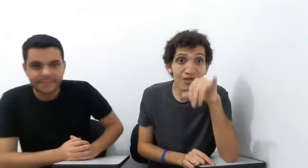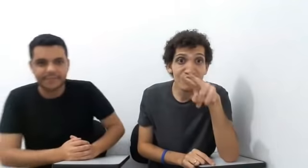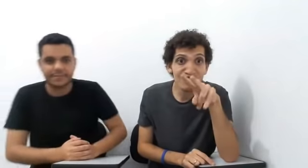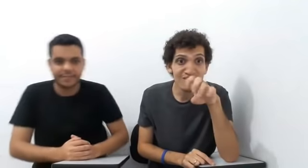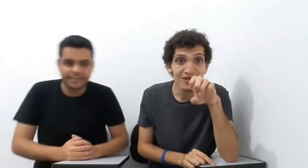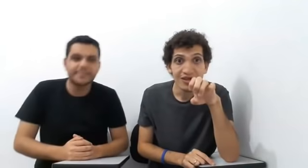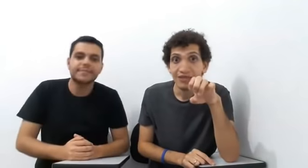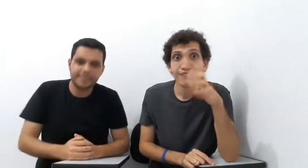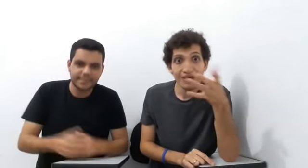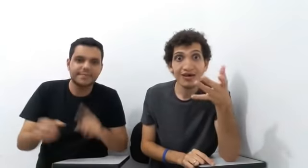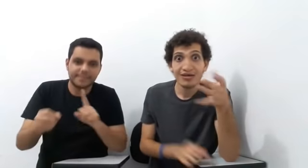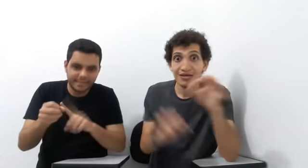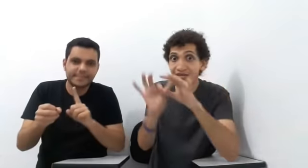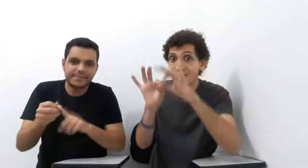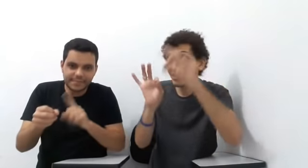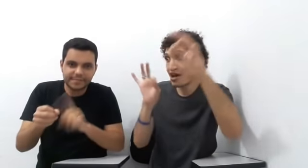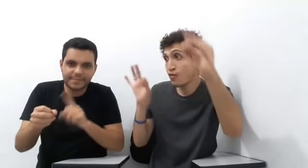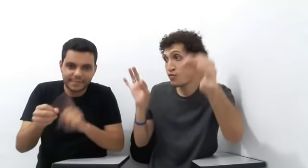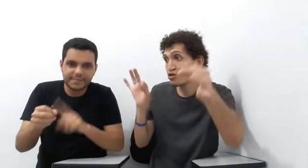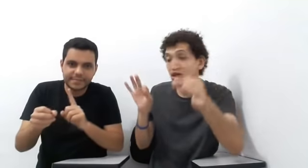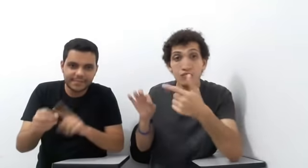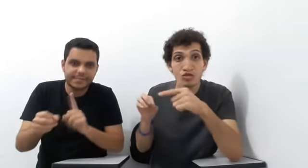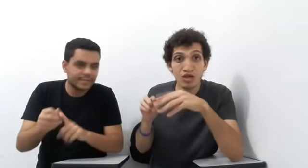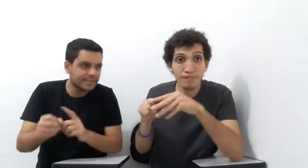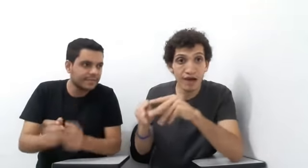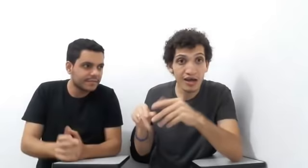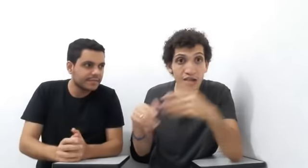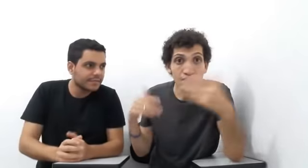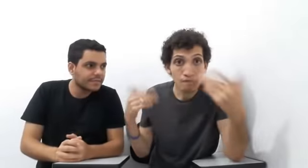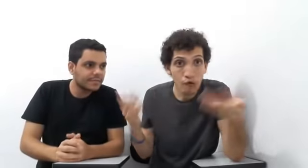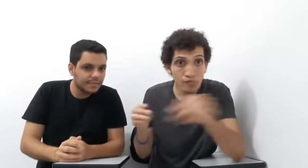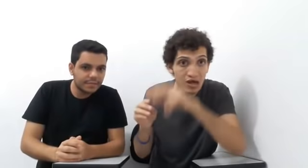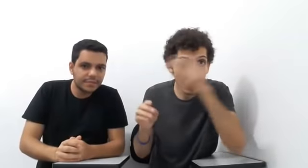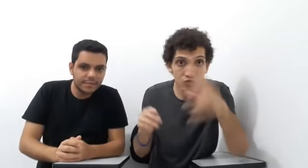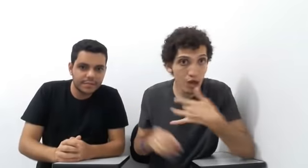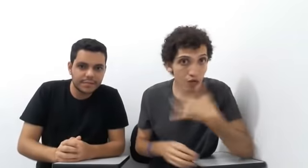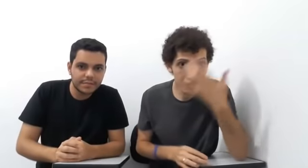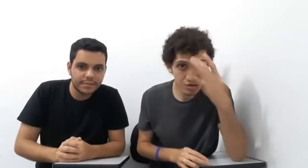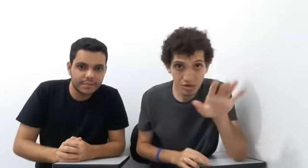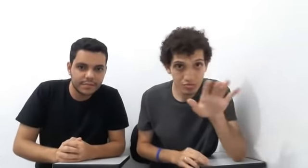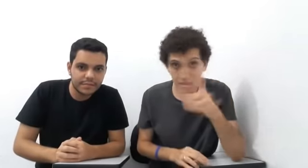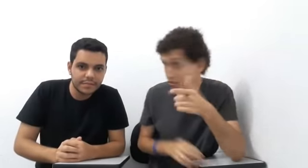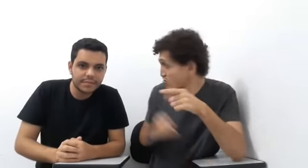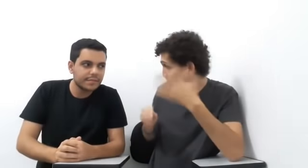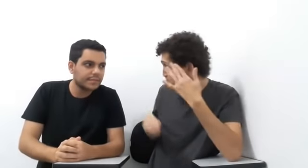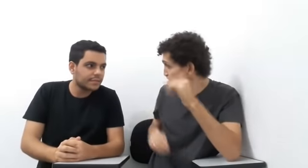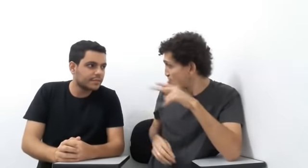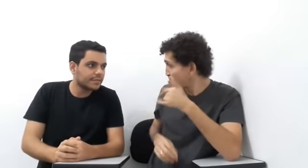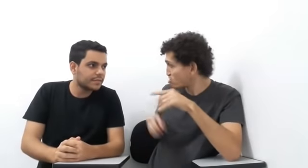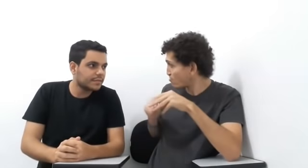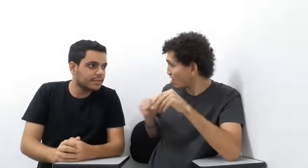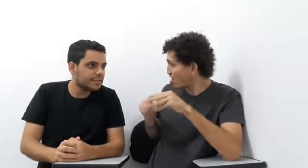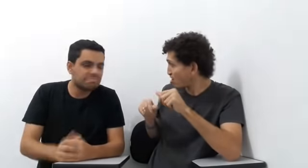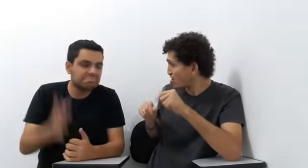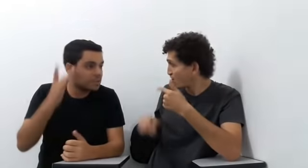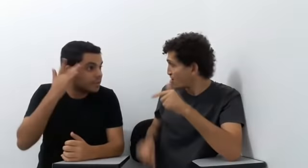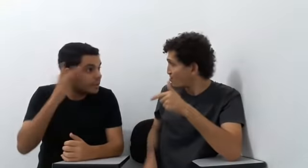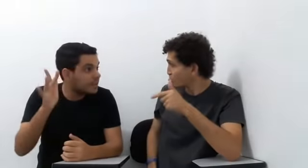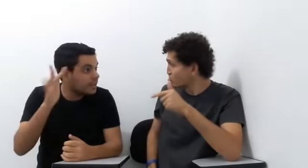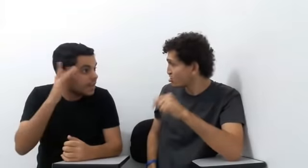Nínive, né? E era longe, e não tinha praia. Onde caiu lá, não sei. Eu não sabia que não tinha praia. Não sabia.